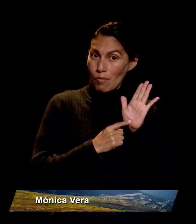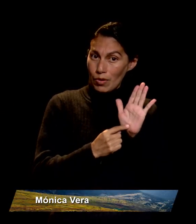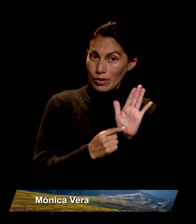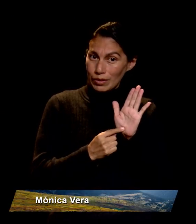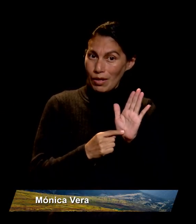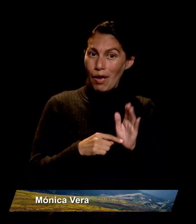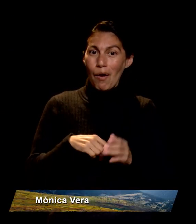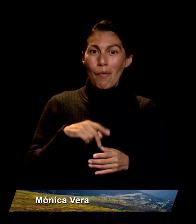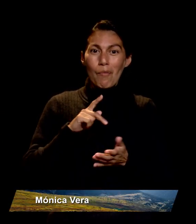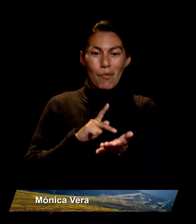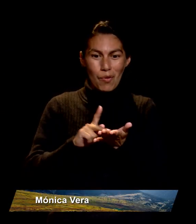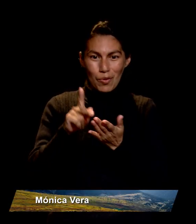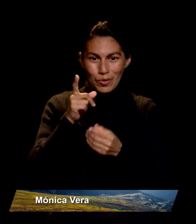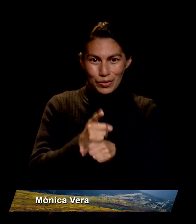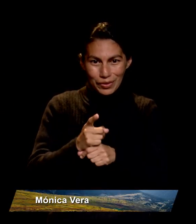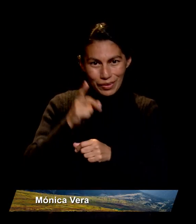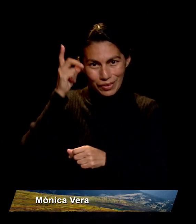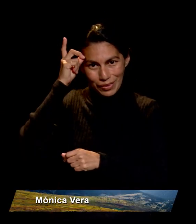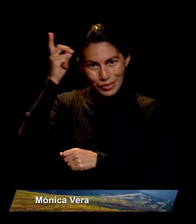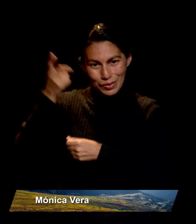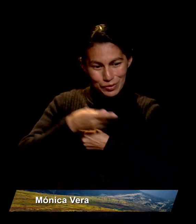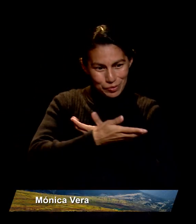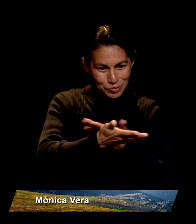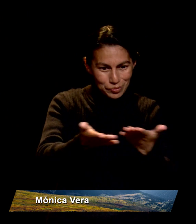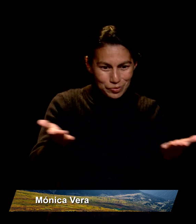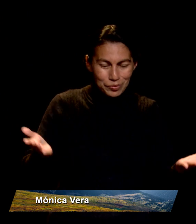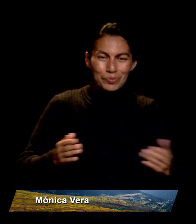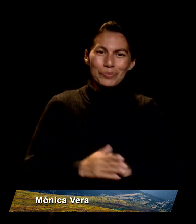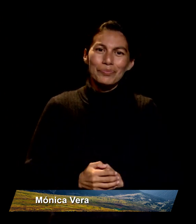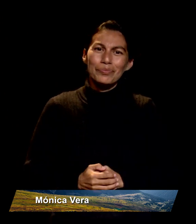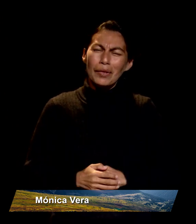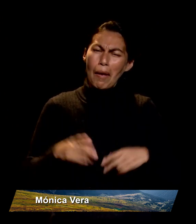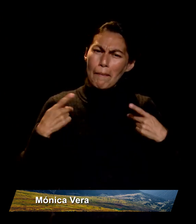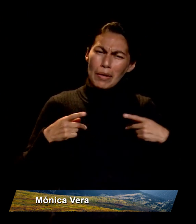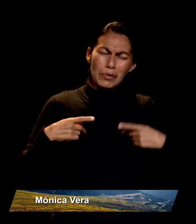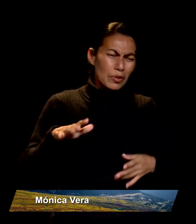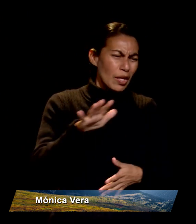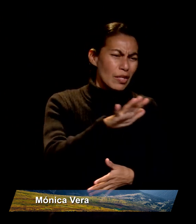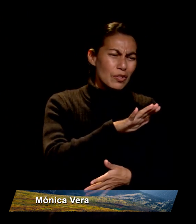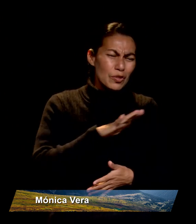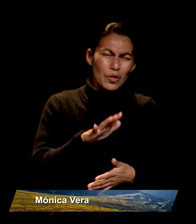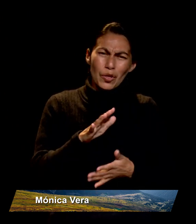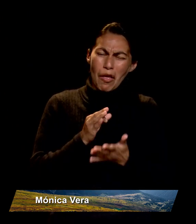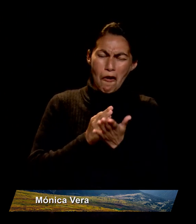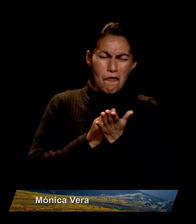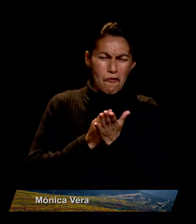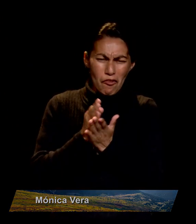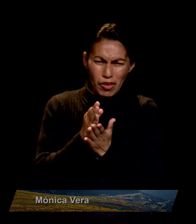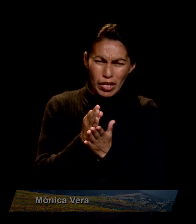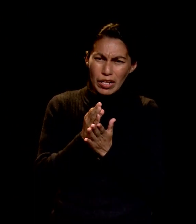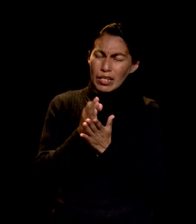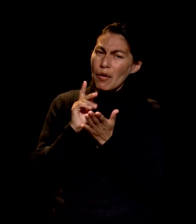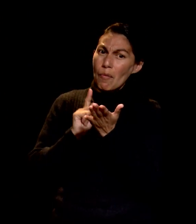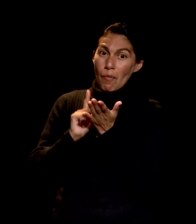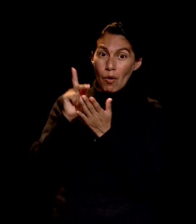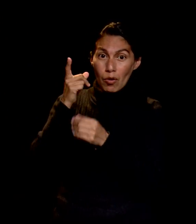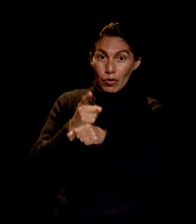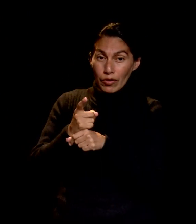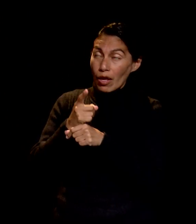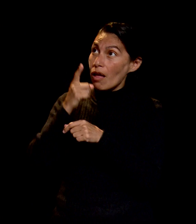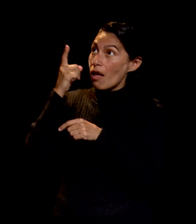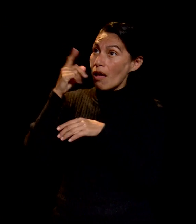Dios a todos los hijos que desean ardientemente seguir la voluntad de Dios.